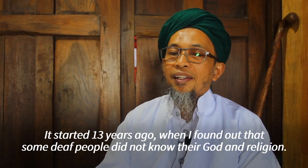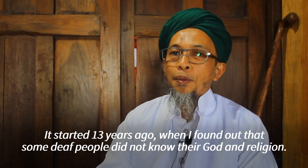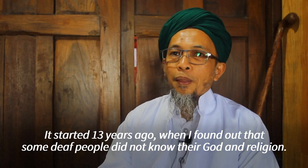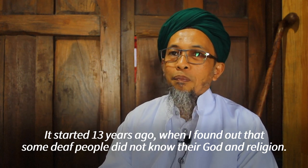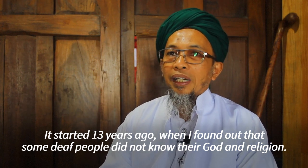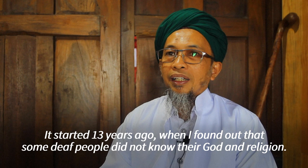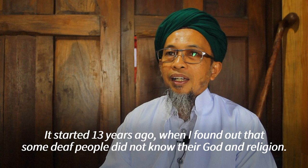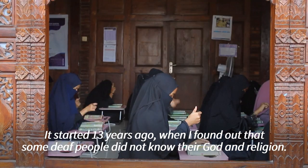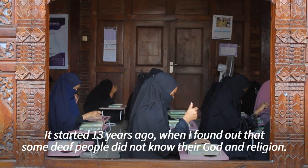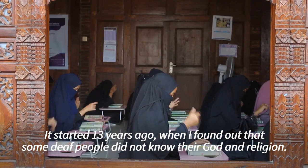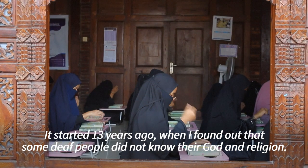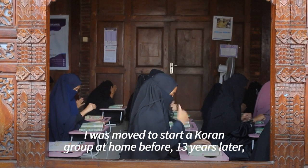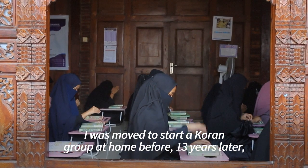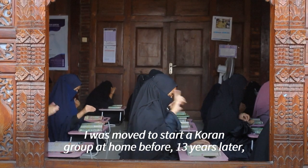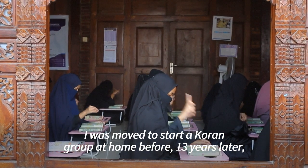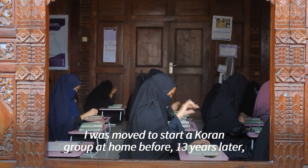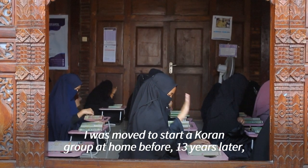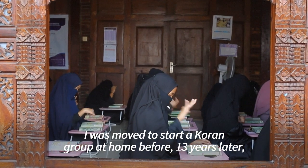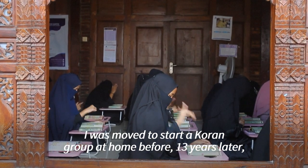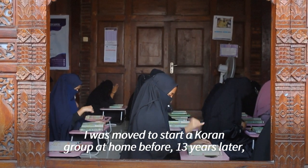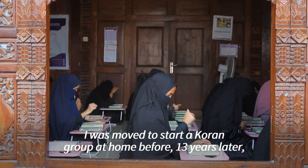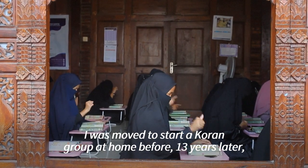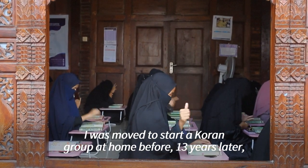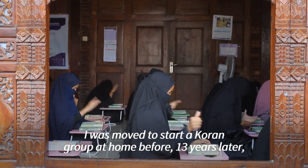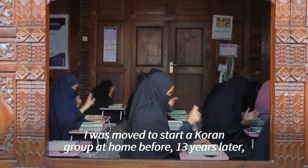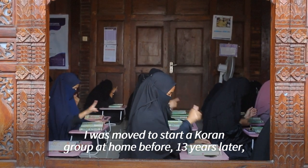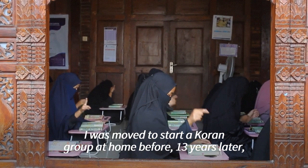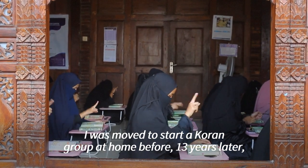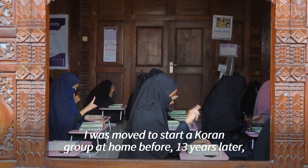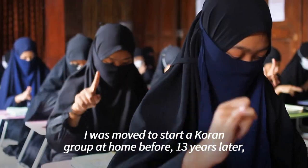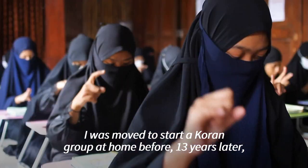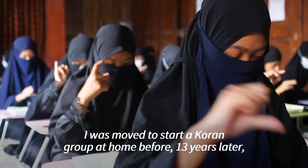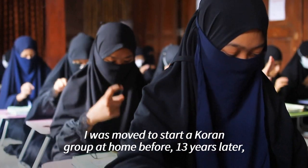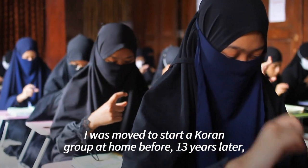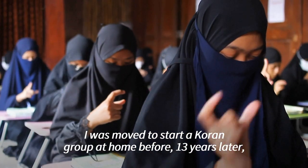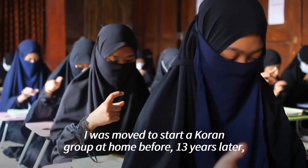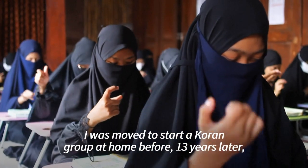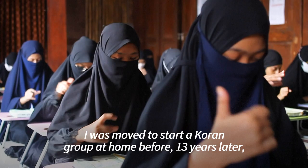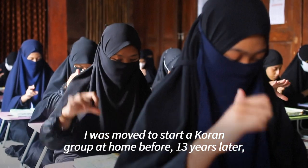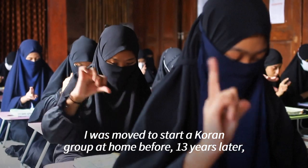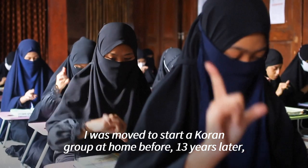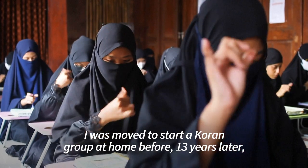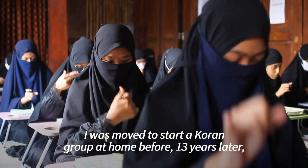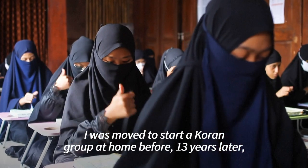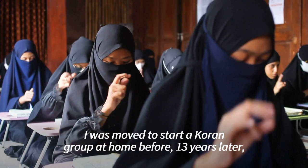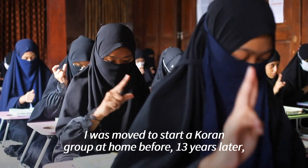mereka belum kenal agama, belum kenal Allah, belum kenal agama. Pas terpanggil dari situ akhirnya